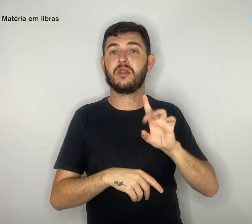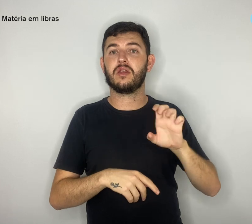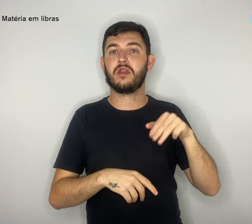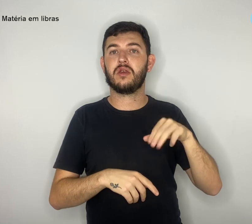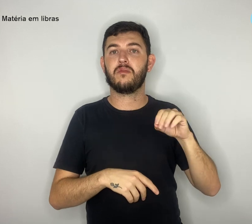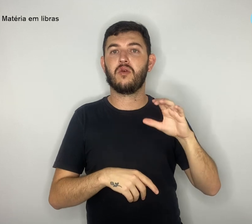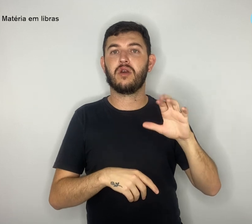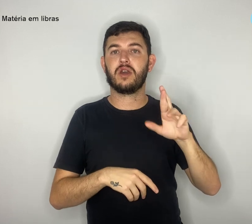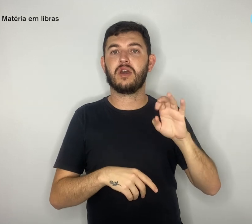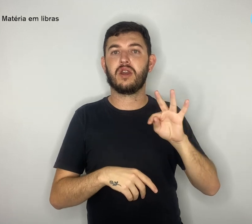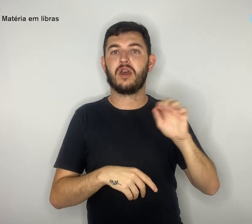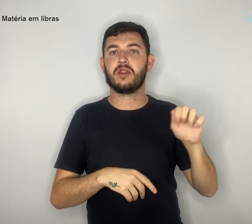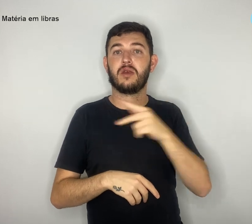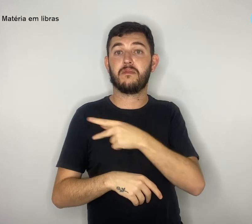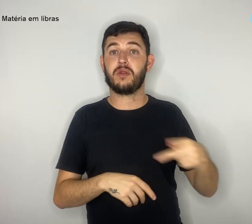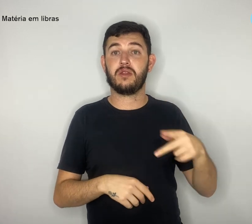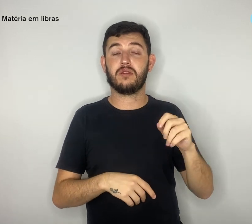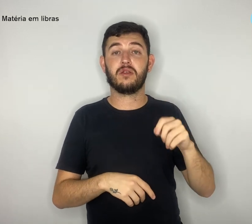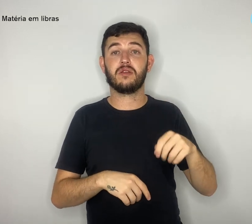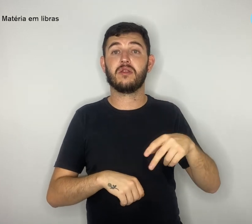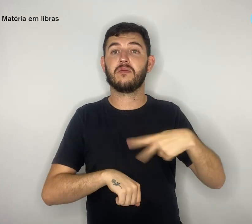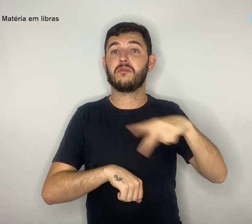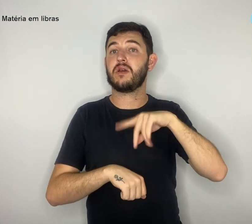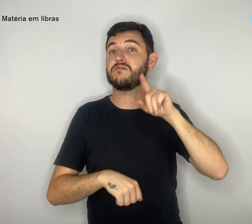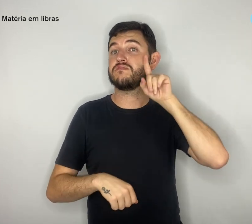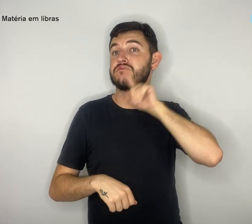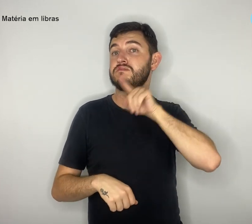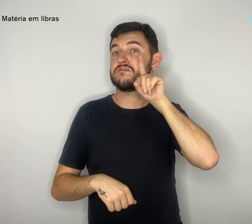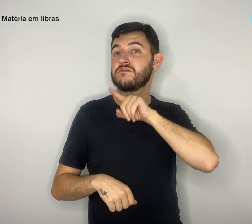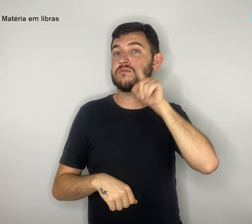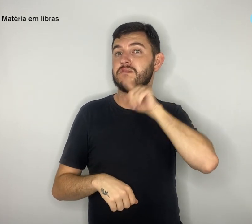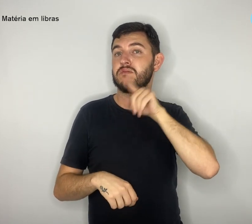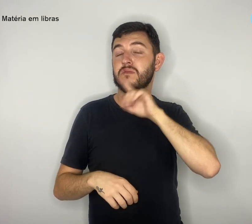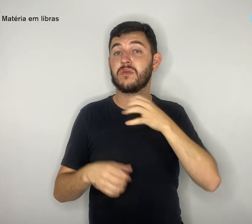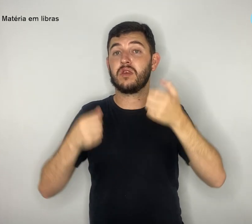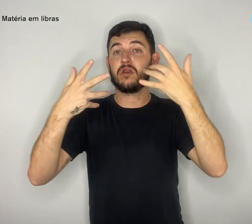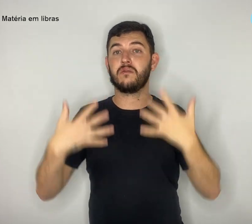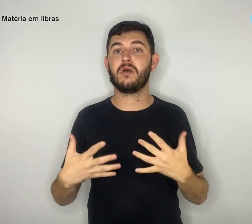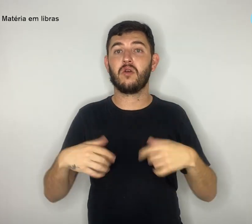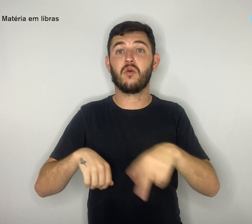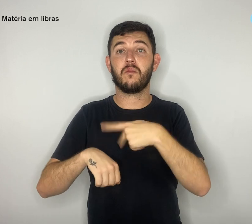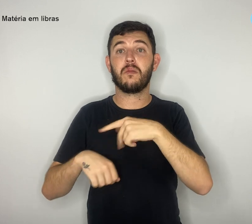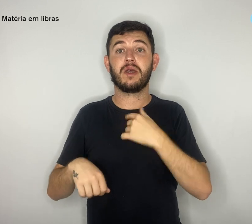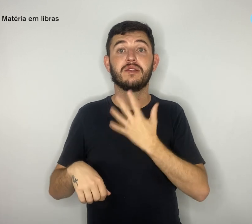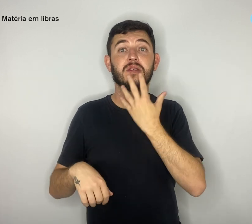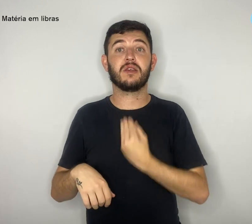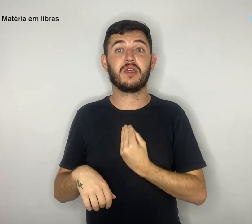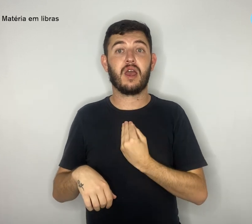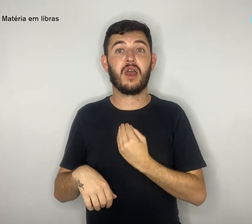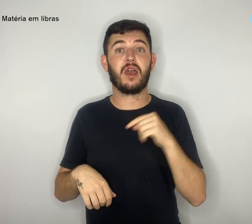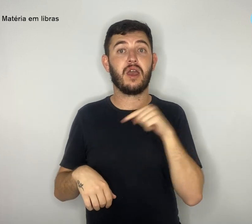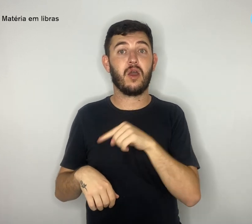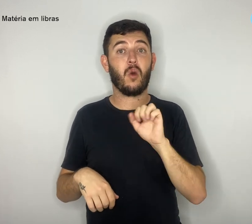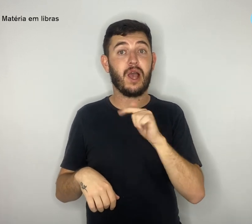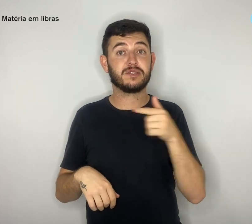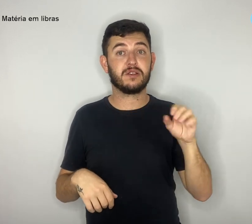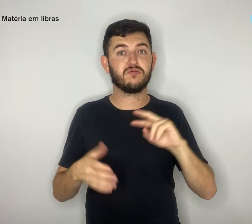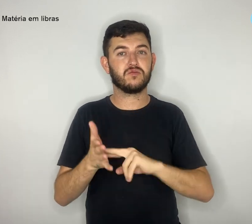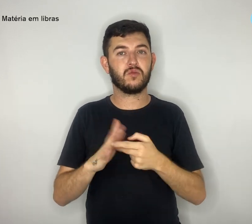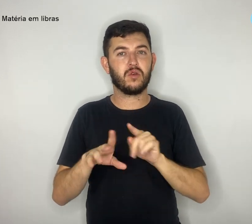presidência dos Estados Unidos, classificou as ações de Israel como terrorismo, numa entrevista